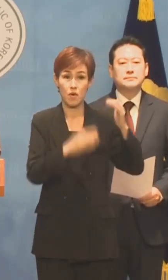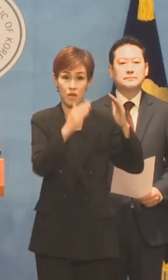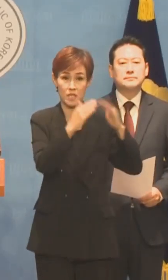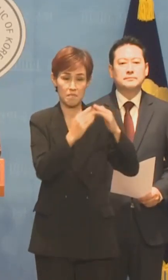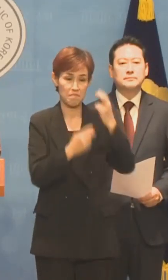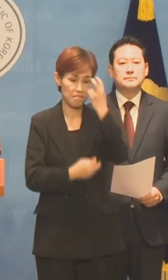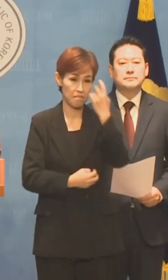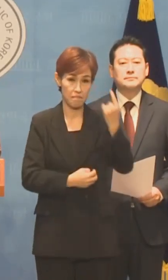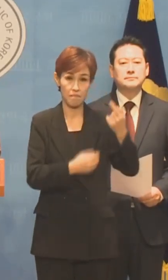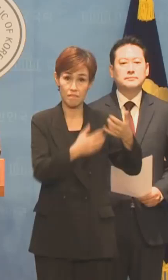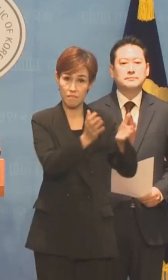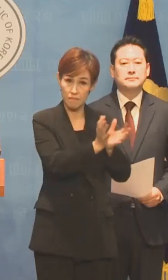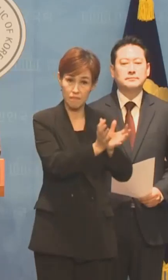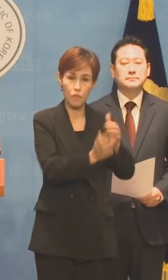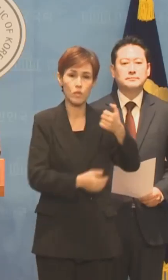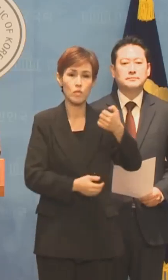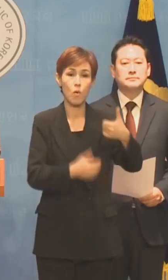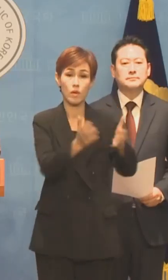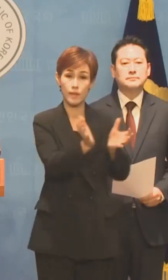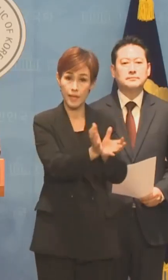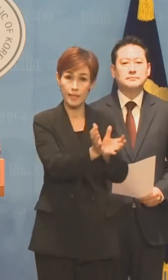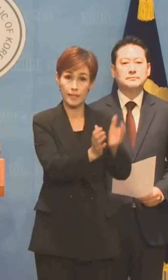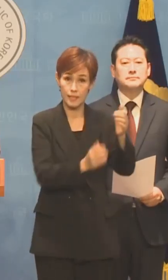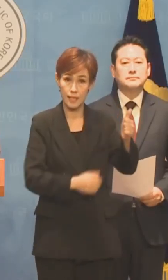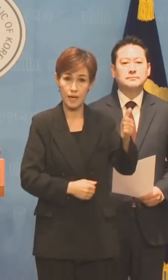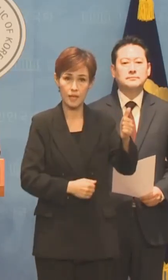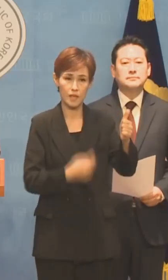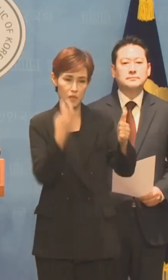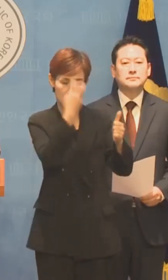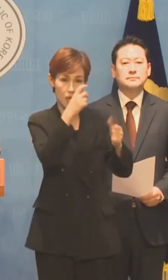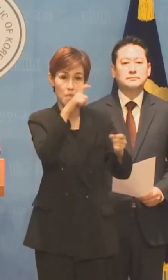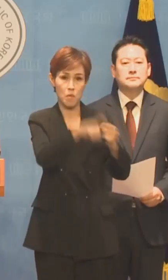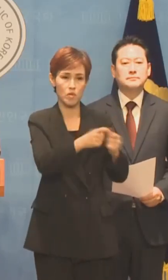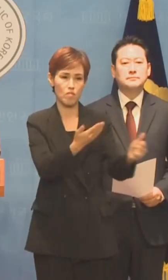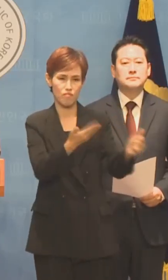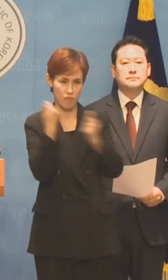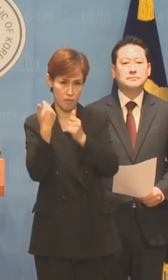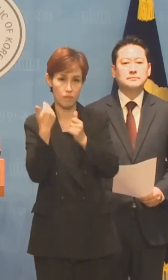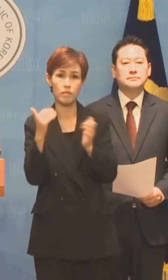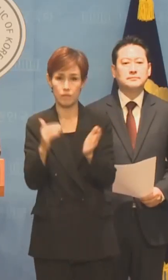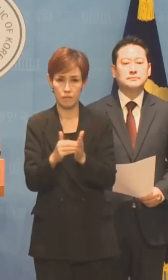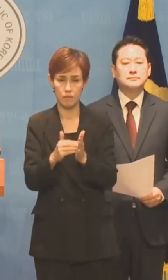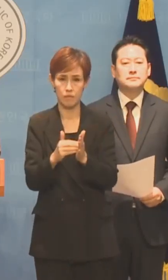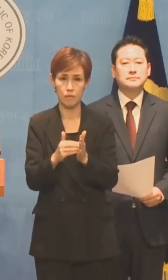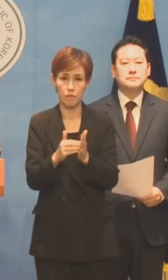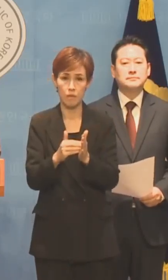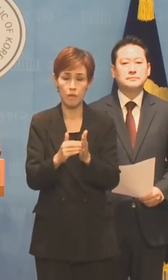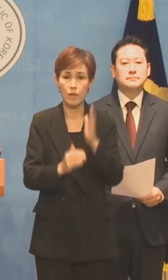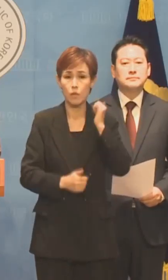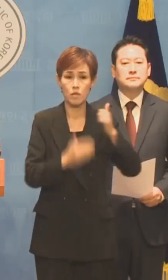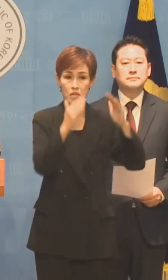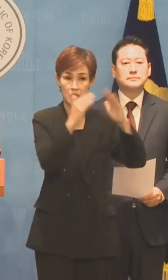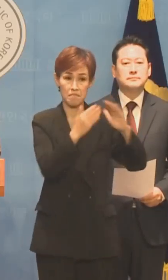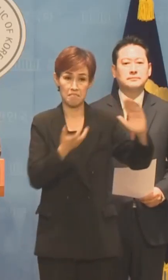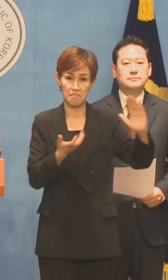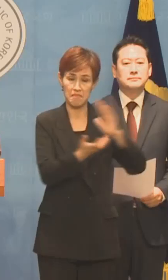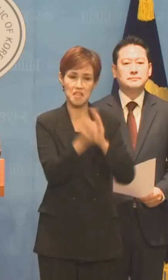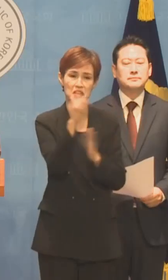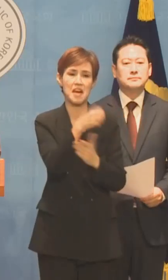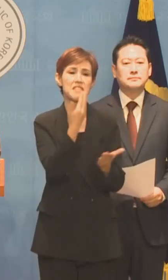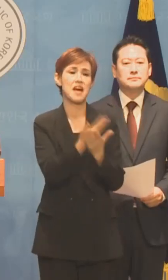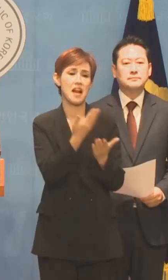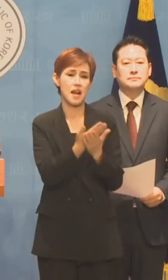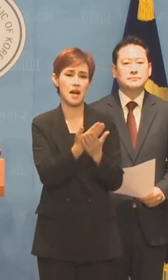수도방위사령부 55 경비단장을 조사 목적으로 소환한 자리에서 대통령 관저 출입을 승인해